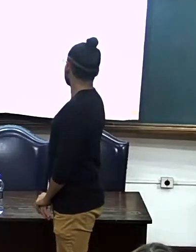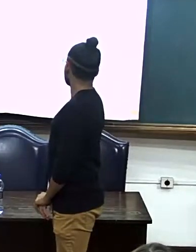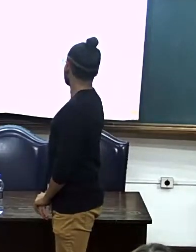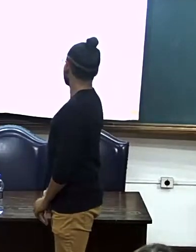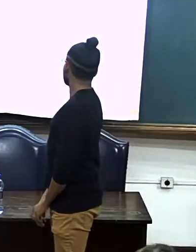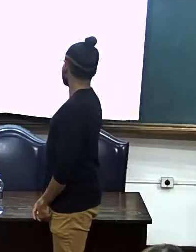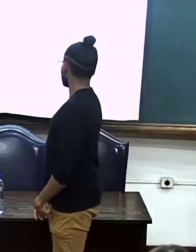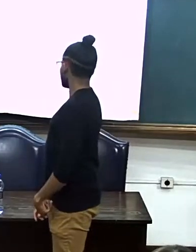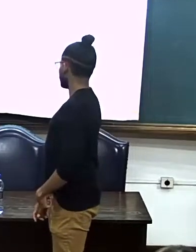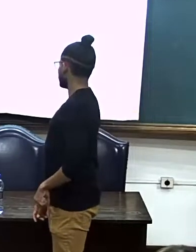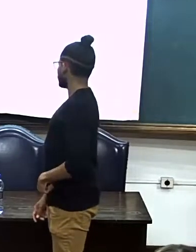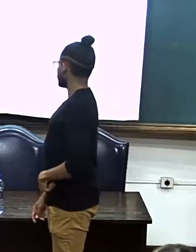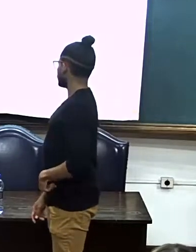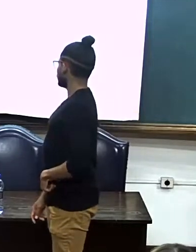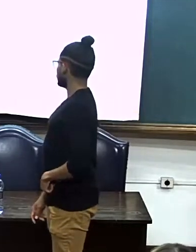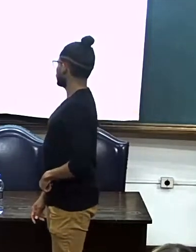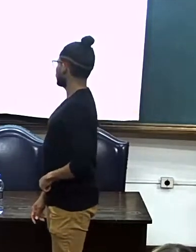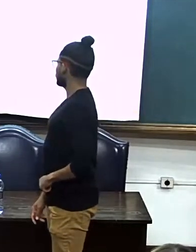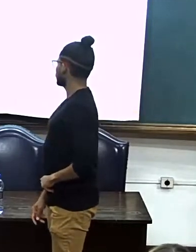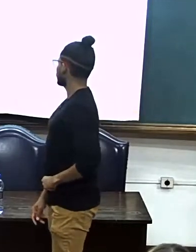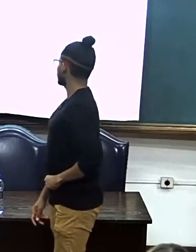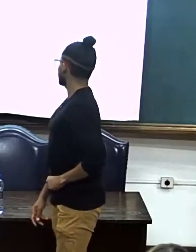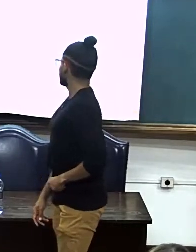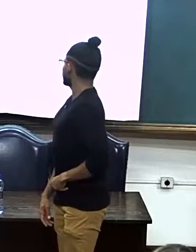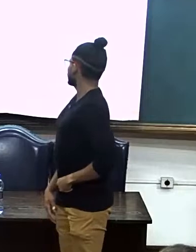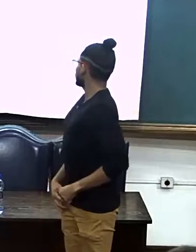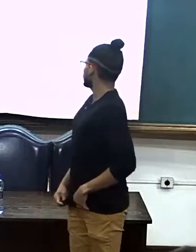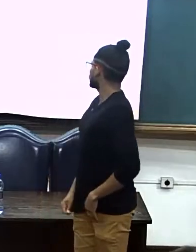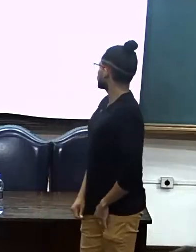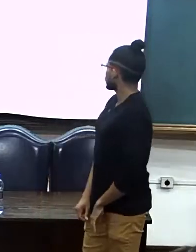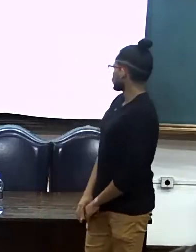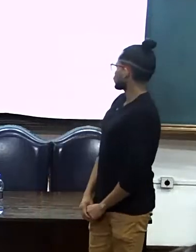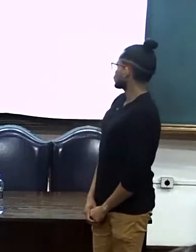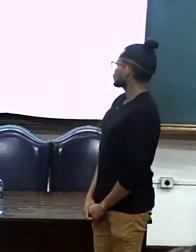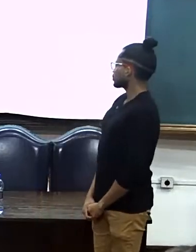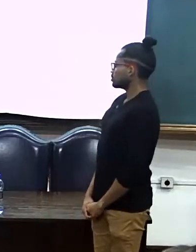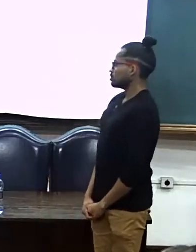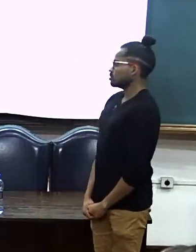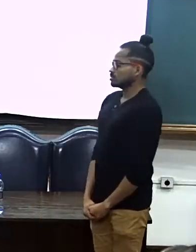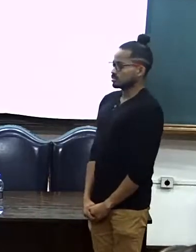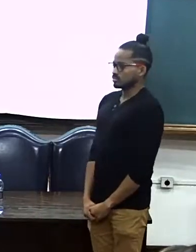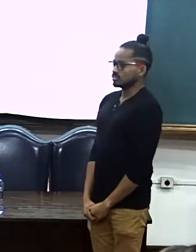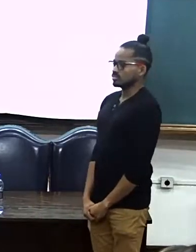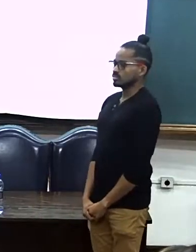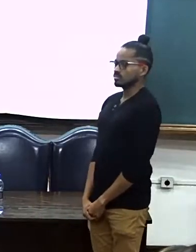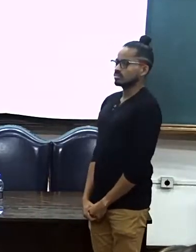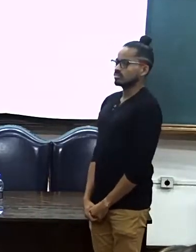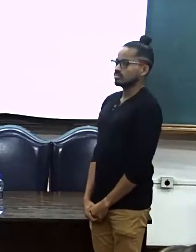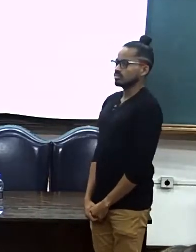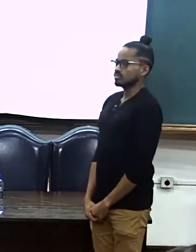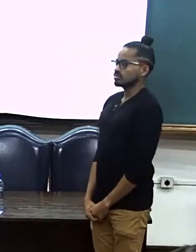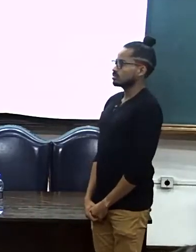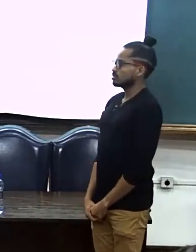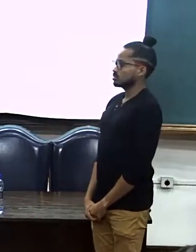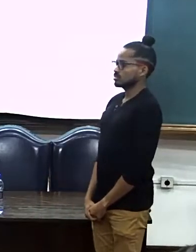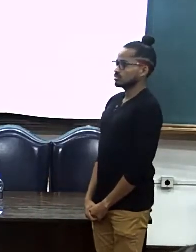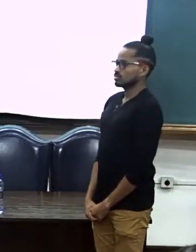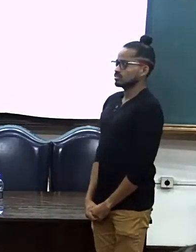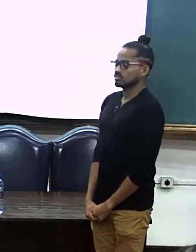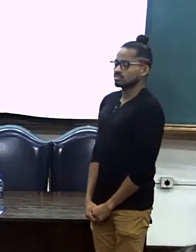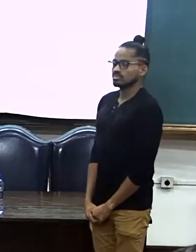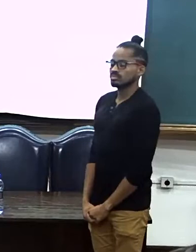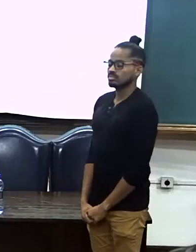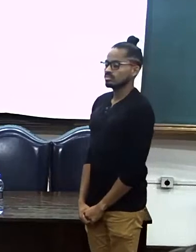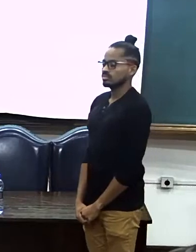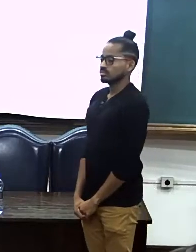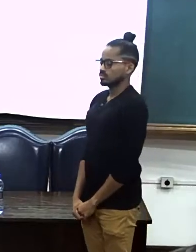O que acontece aí é que a inclinação deles, de todos os outros triângulos, vai ser a